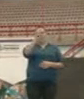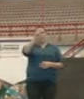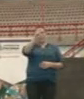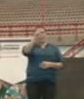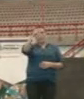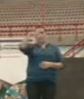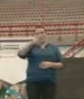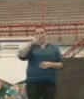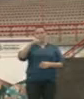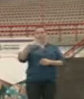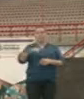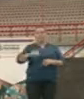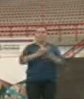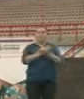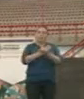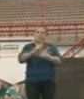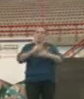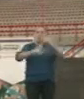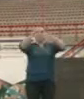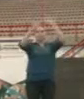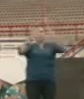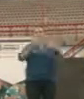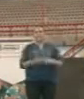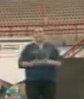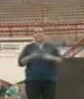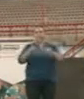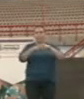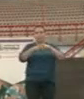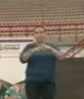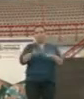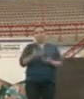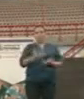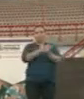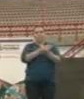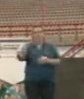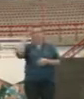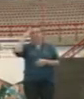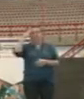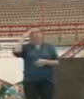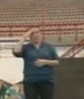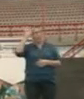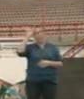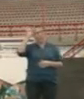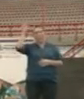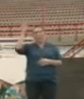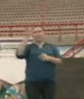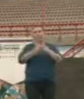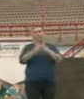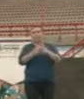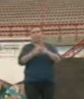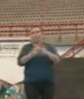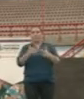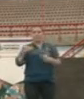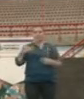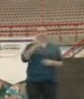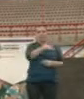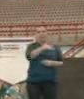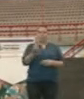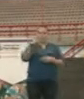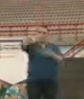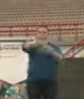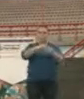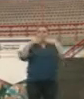comecei a desenvolver melhores técnicas de medicina. Porque eu comecei a entender que talvez as soluções para os problemas de saúde estejam na